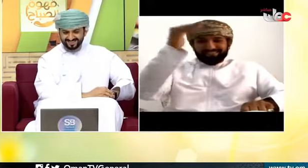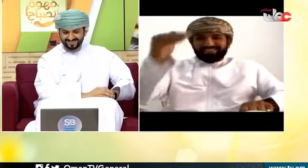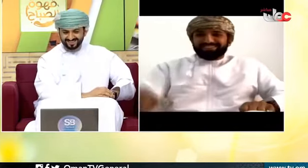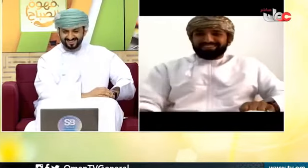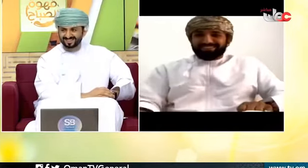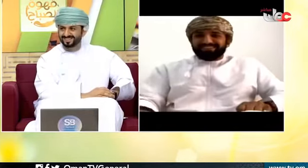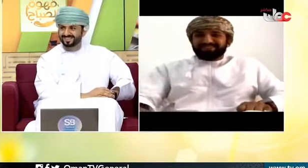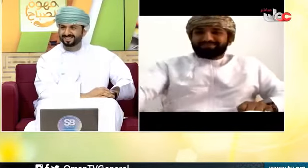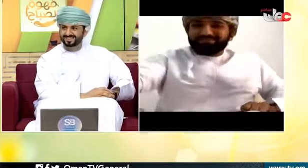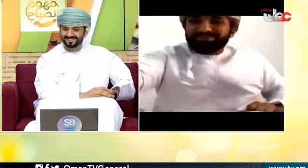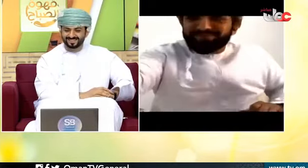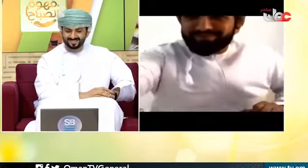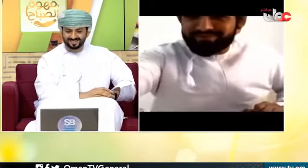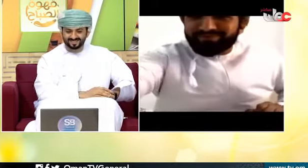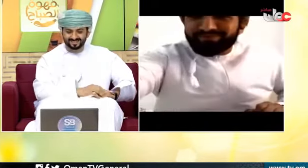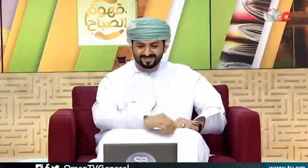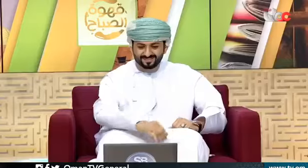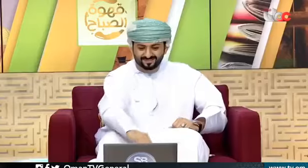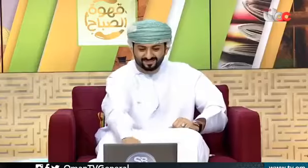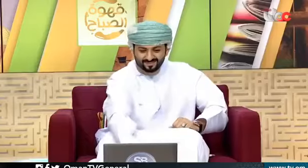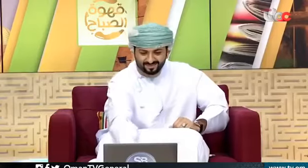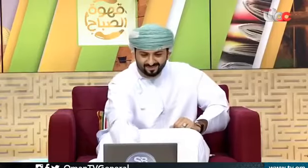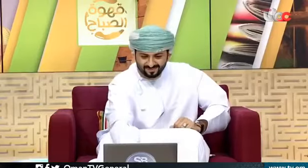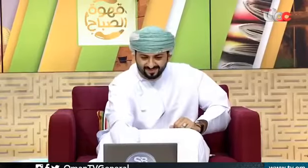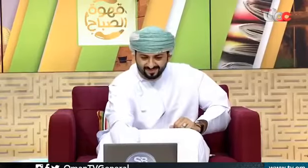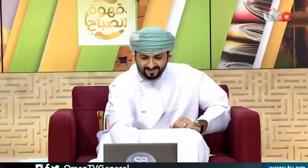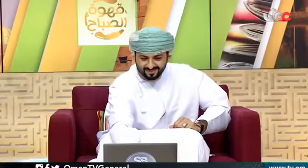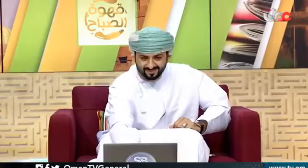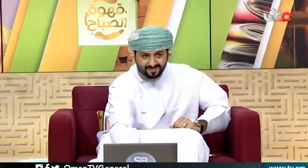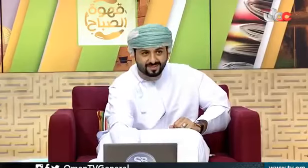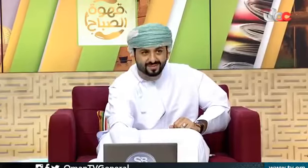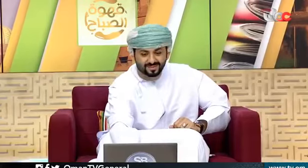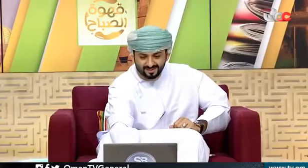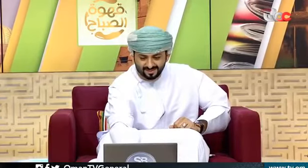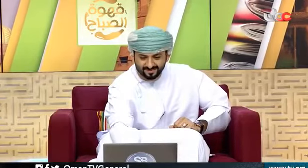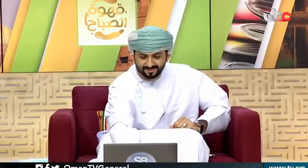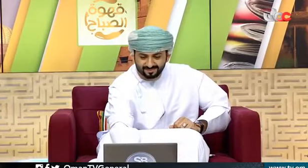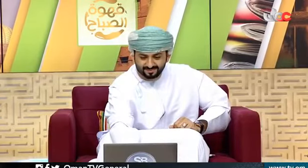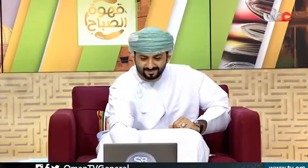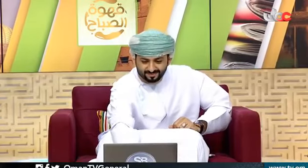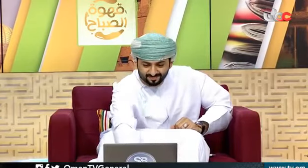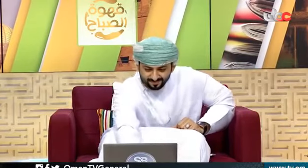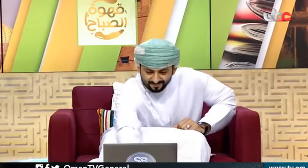أخوي سلطان، في ميزان حسناتك إن شاء الله. ياسر البلوشي،